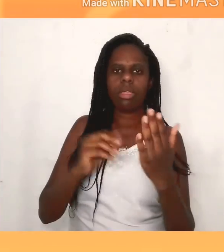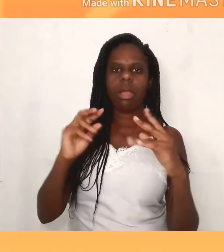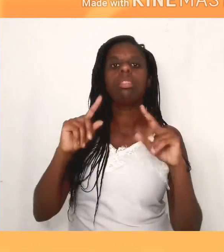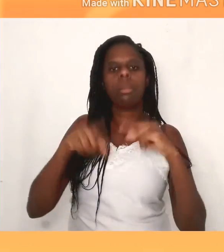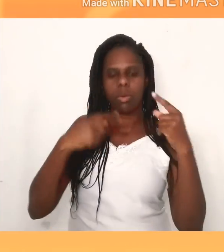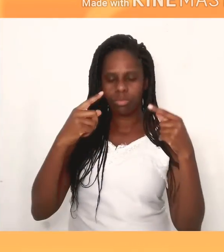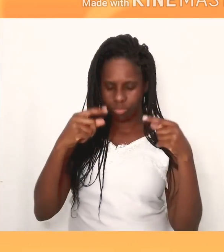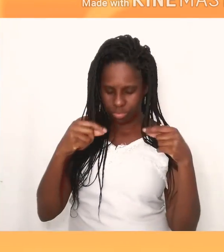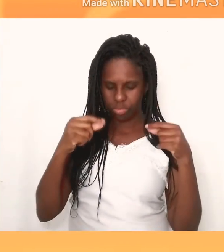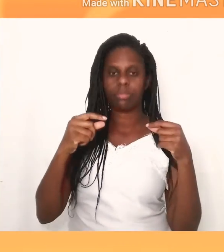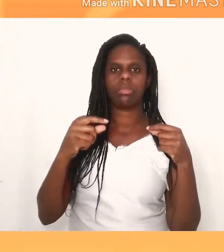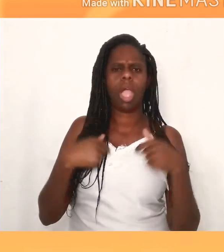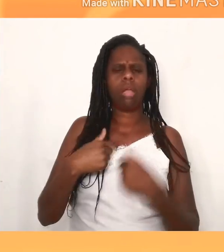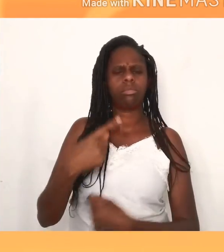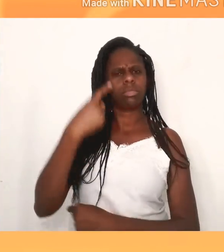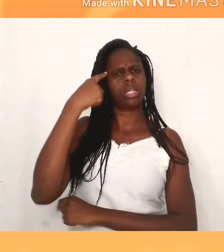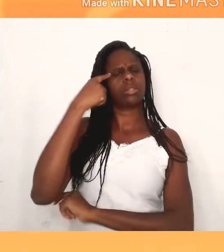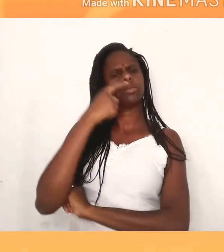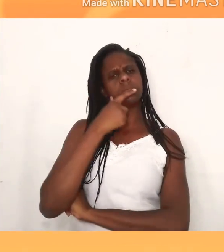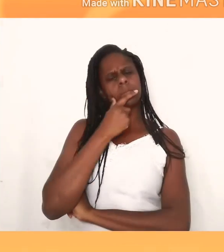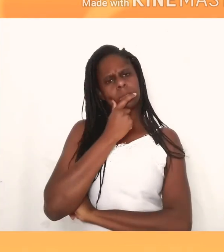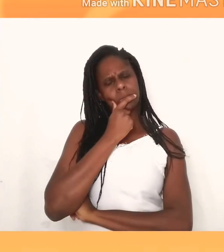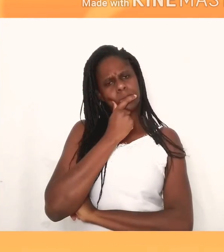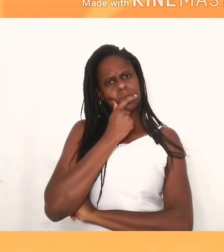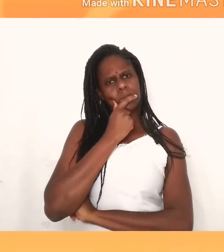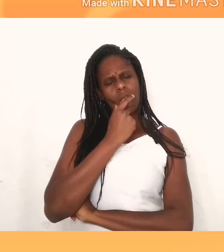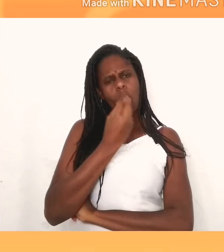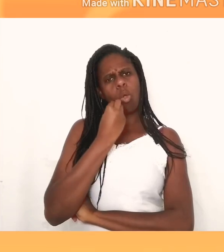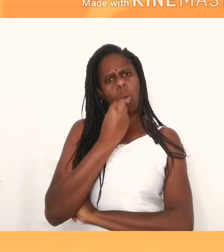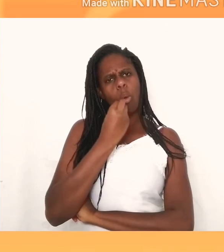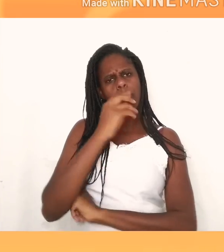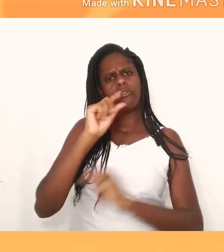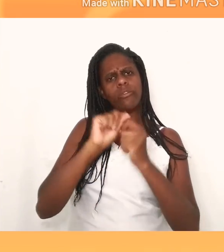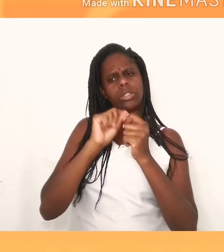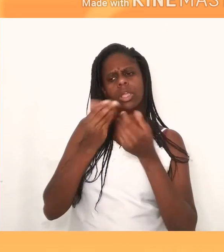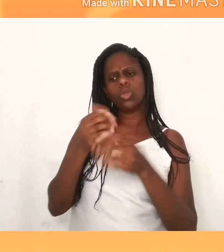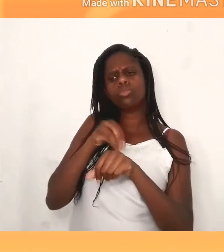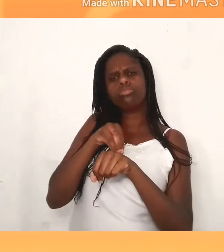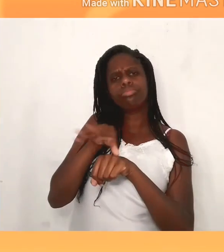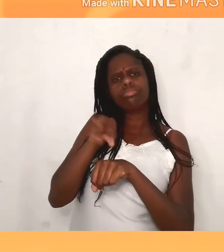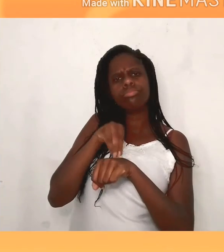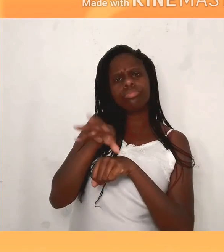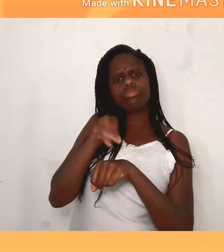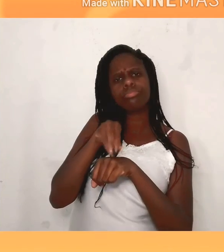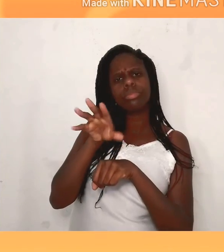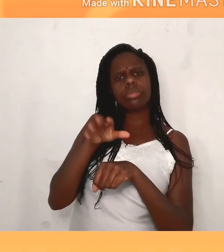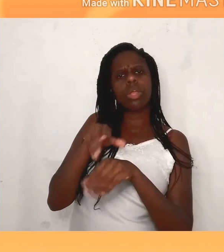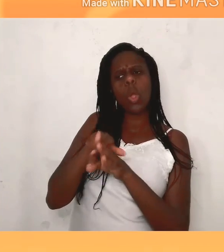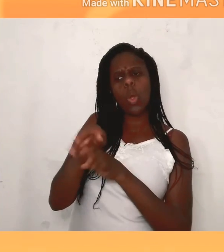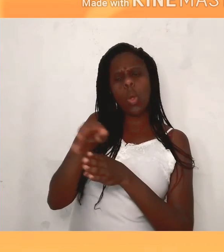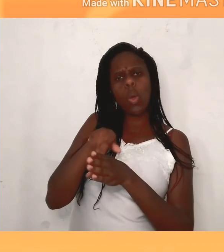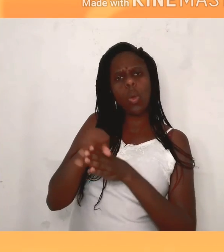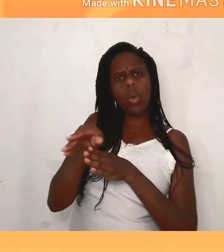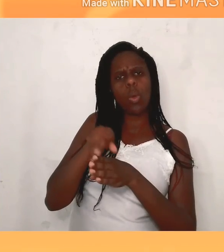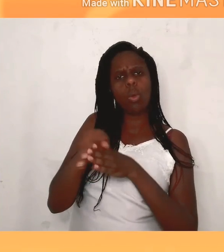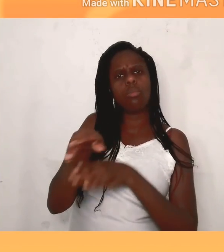está fazendo. E já nisso eu fiquei pensando maneiras de como dar a